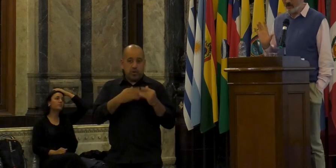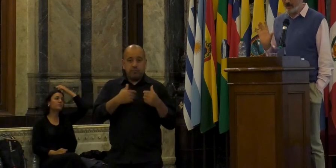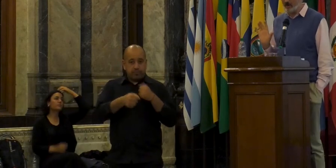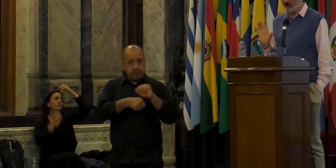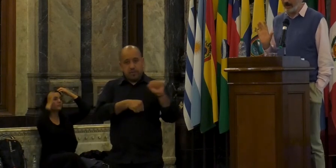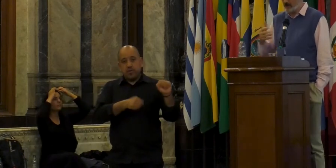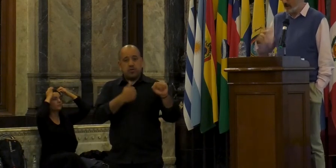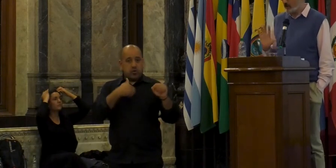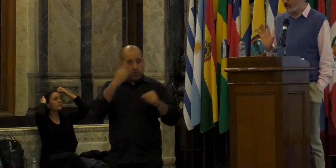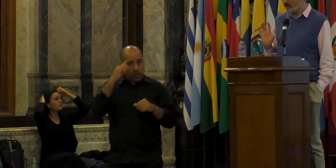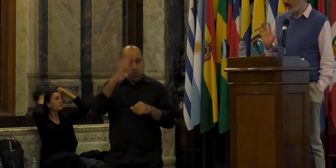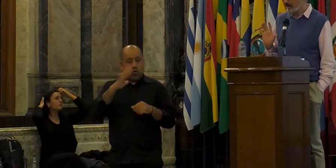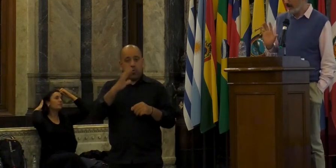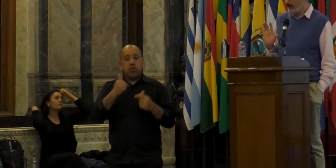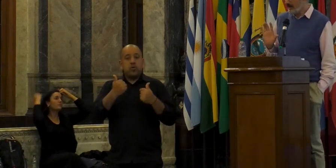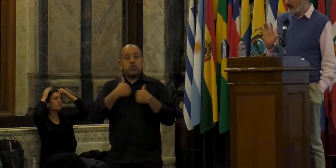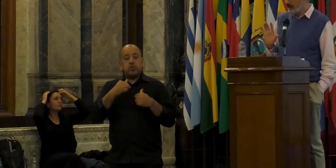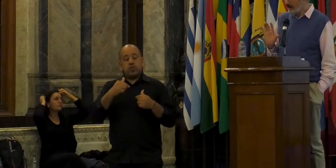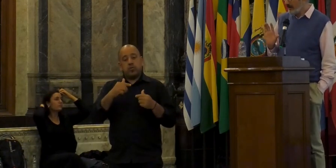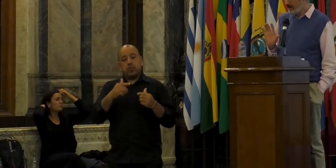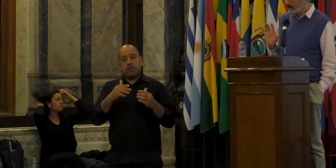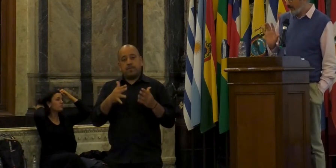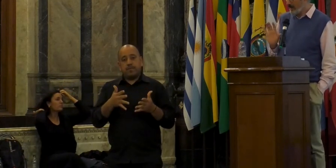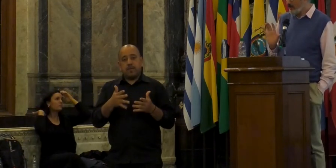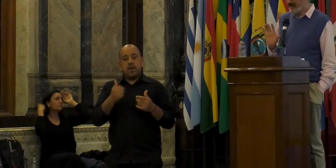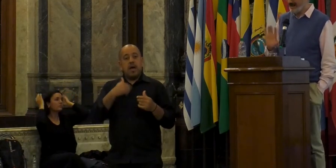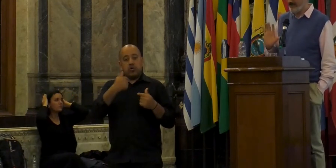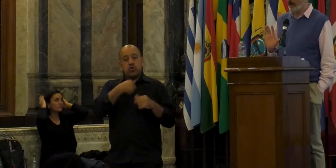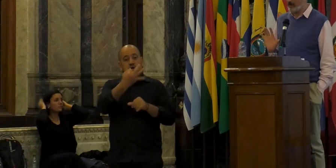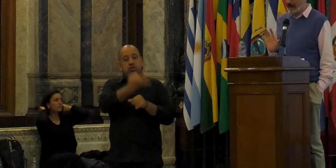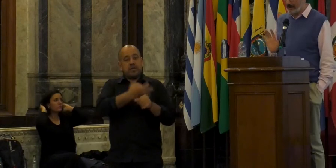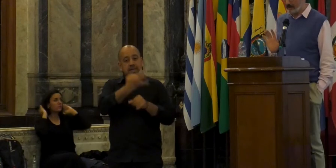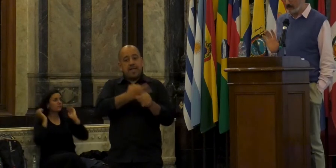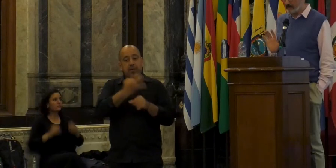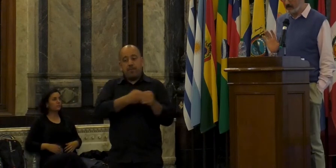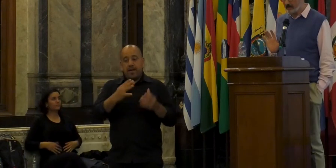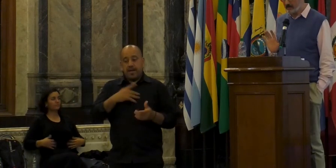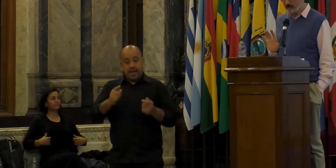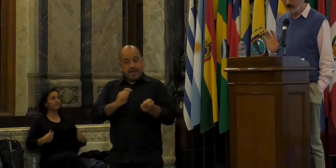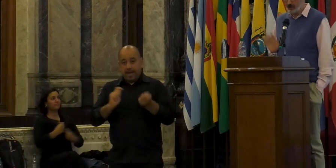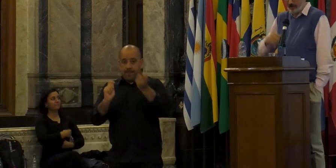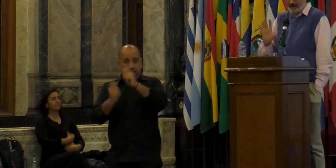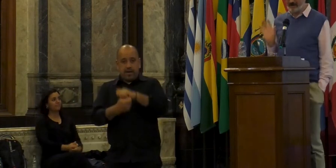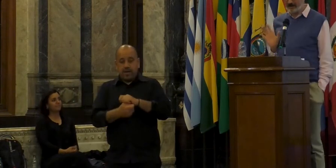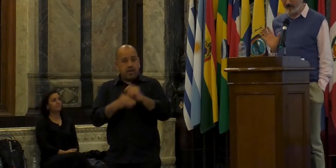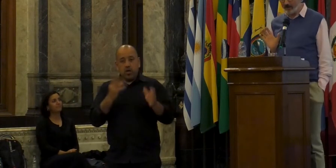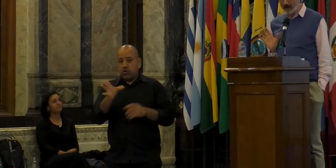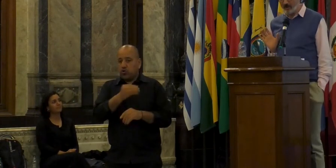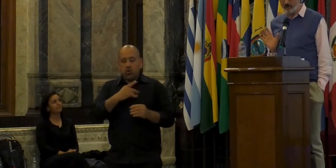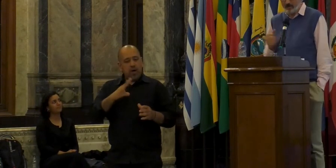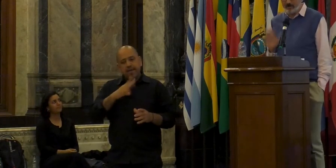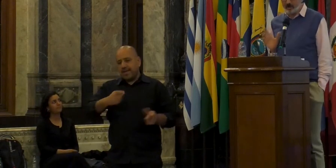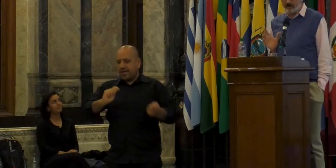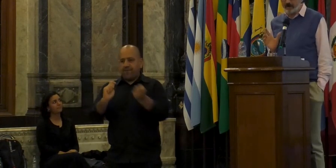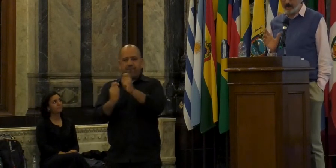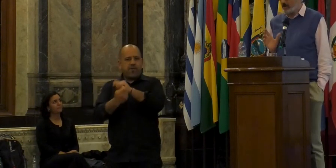aquí me puedo incluir, a los psicólogos nos han formado para reformar. Todo tiene que ser transformado.